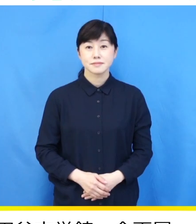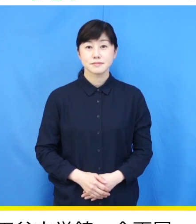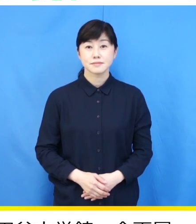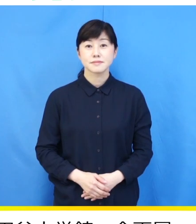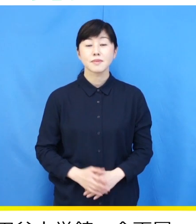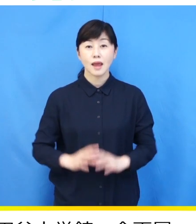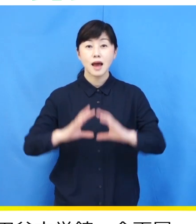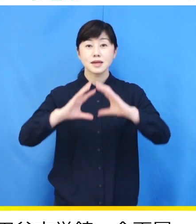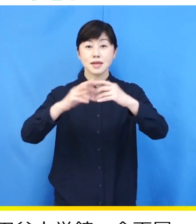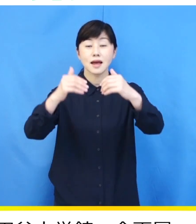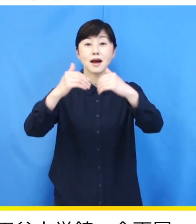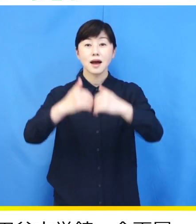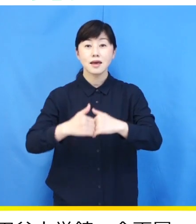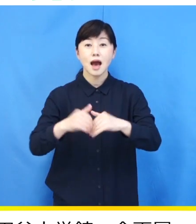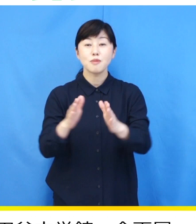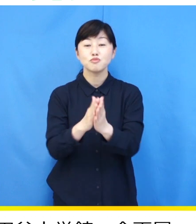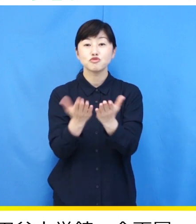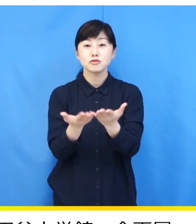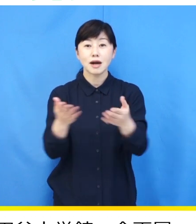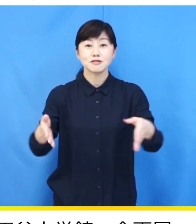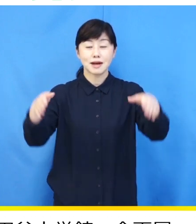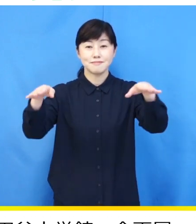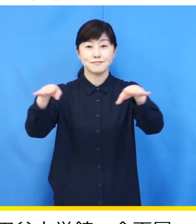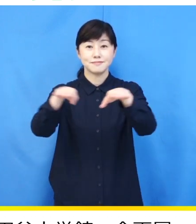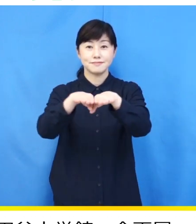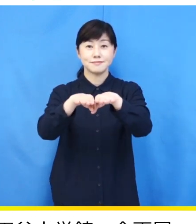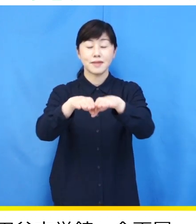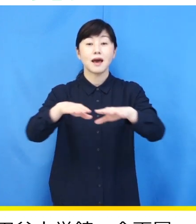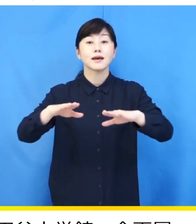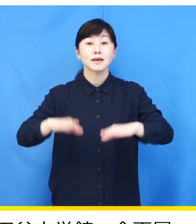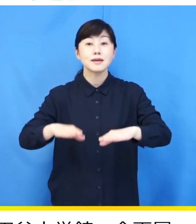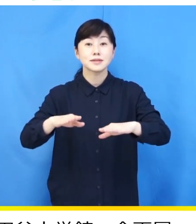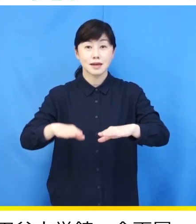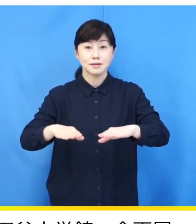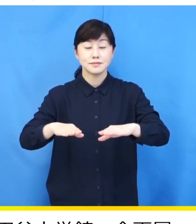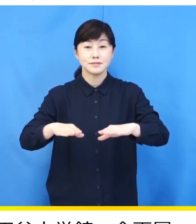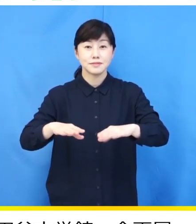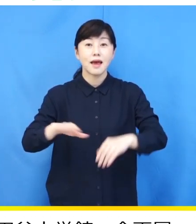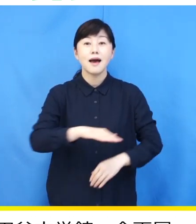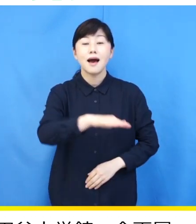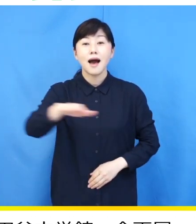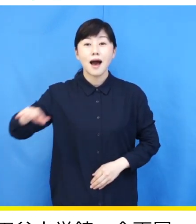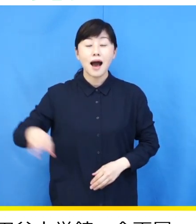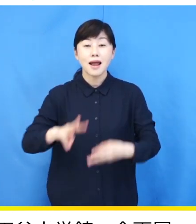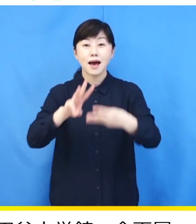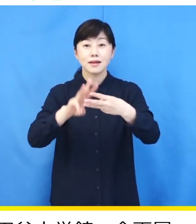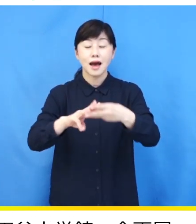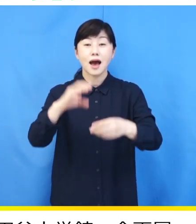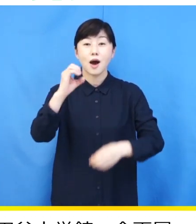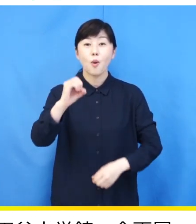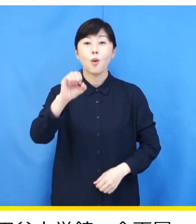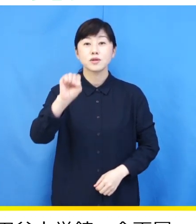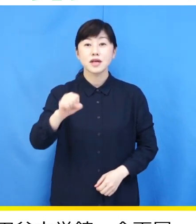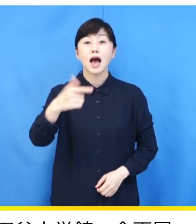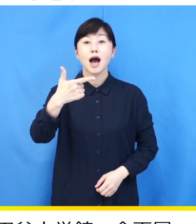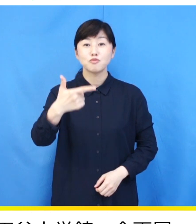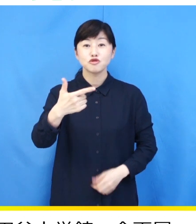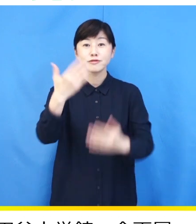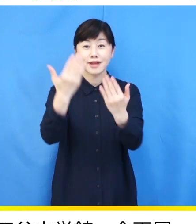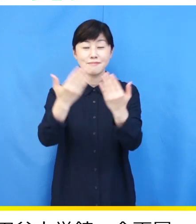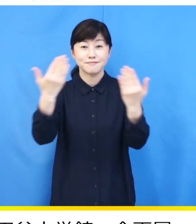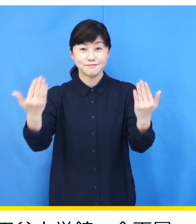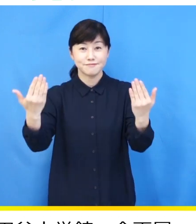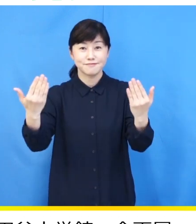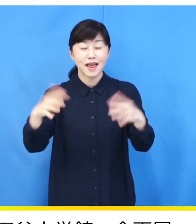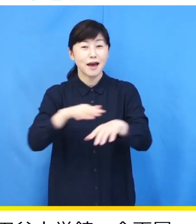世田谷文学館では現在企画展原田長女店かわいい